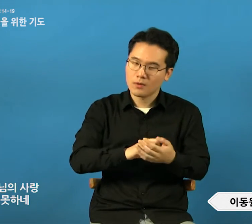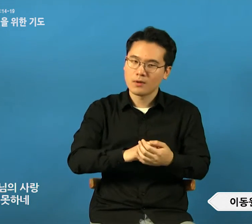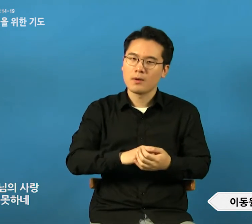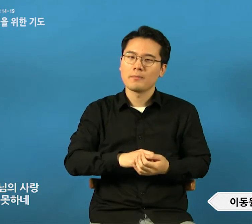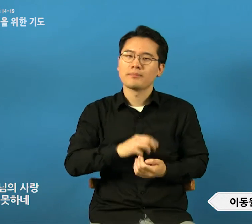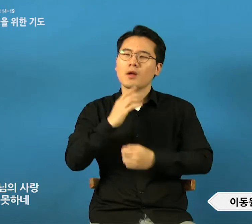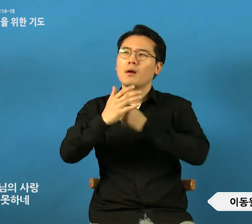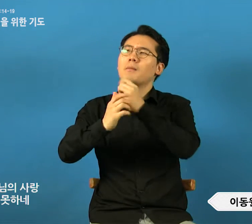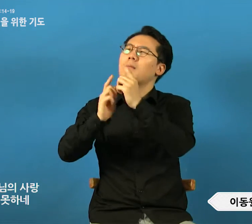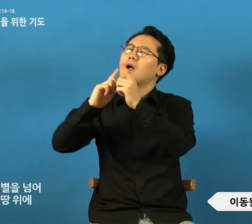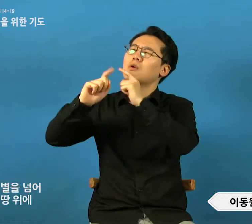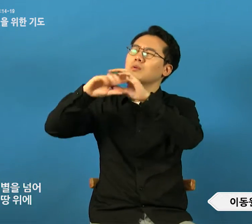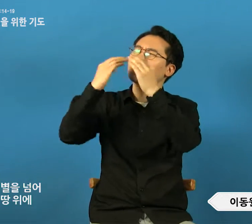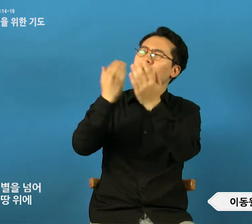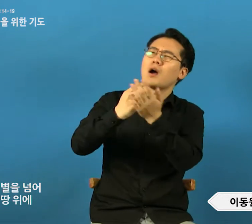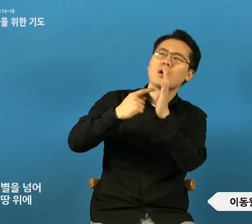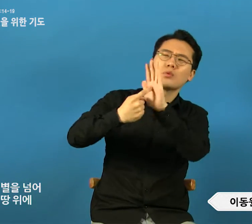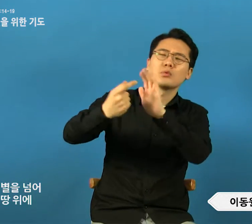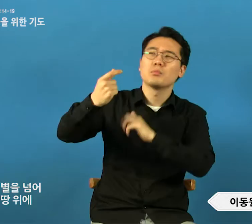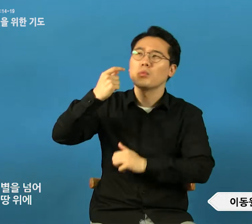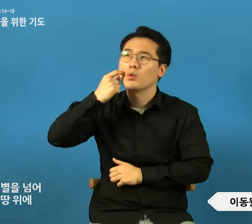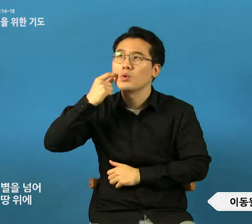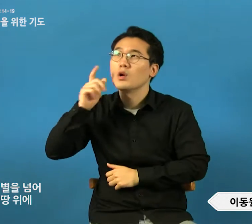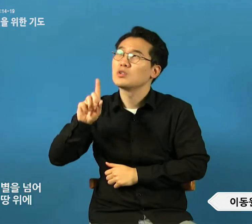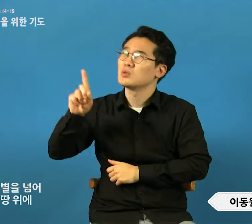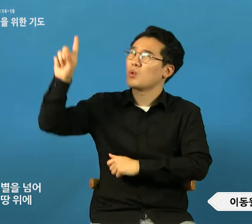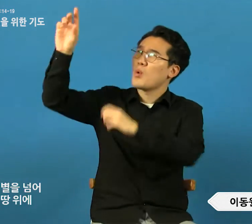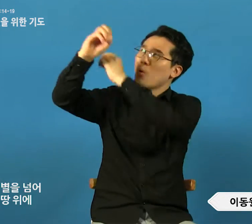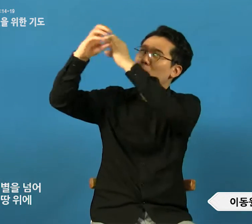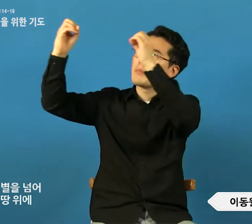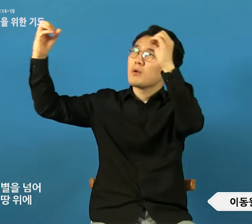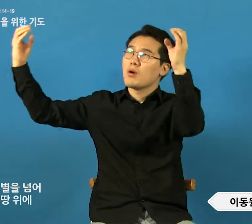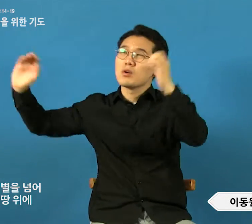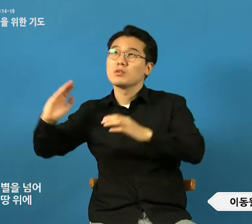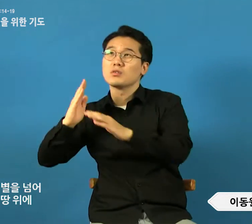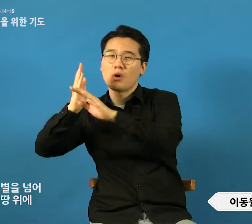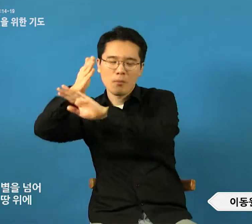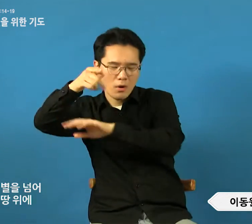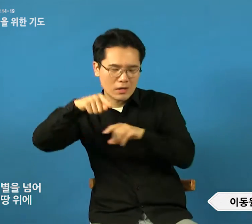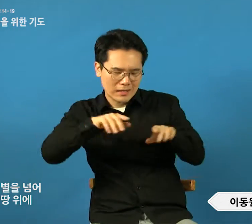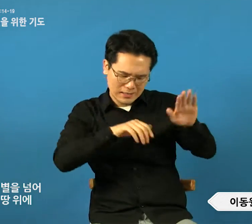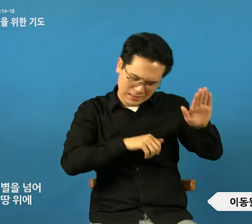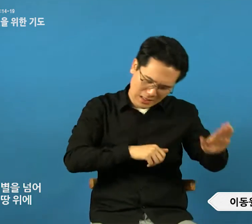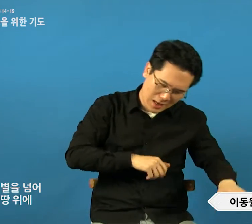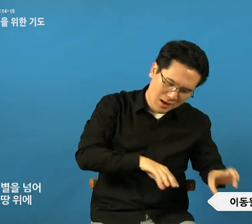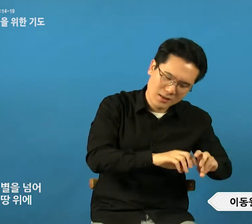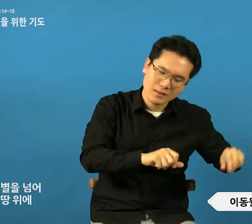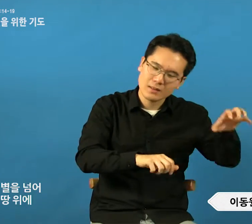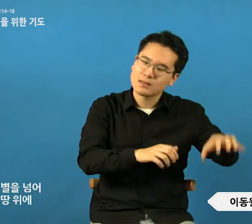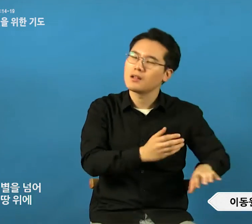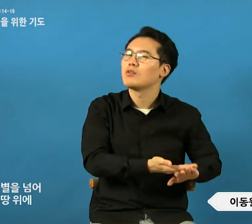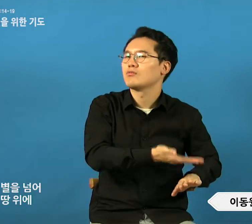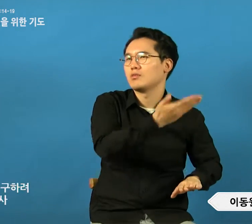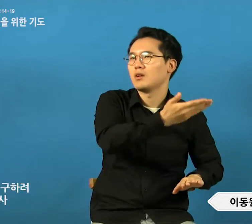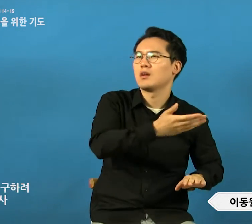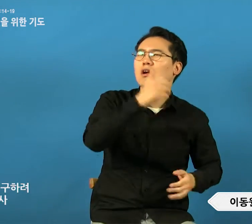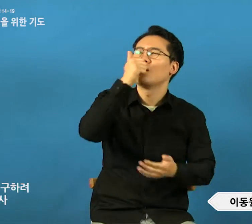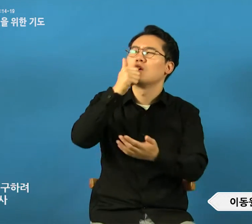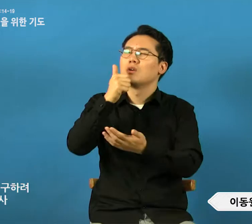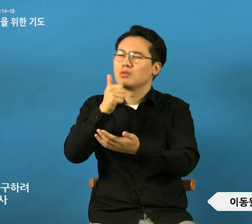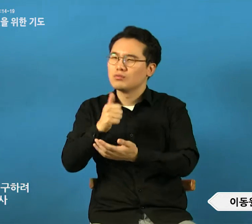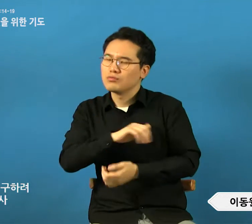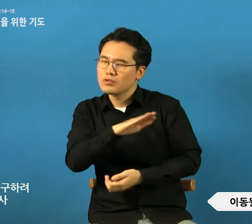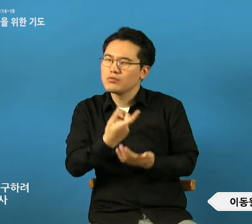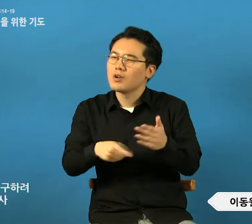형용 못하네. 저 높고 높은 별을 넘어 이 낮고 낮은 땅 위에 죄범한 영혼 구하려 그 아들을